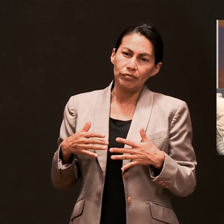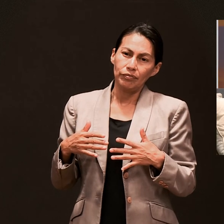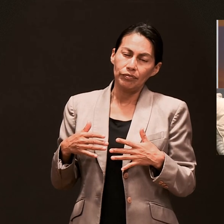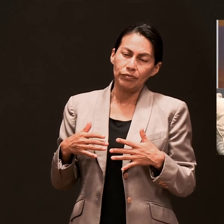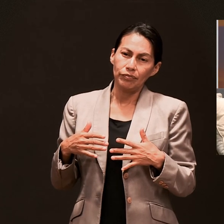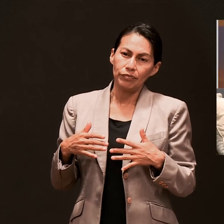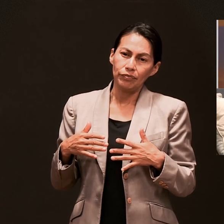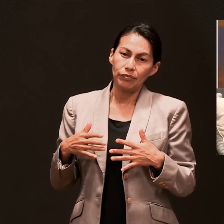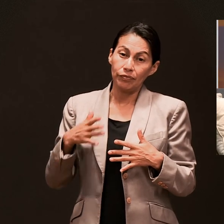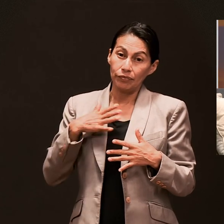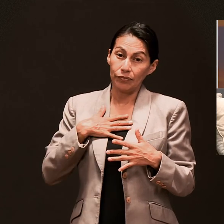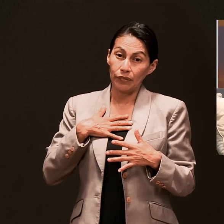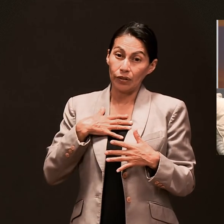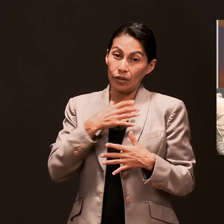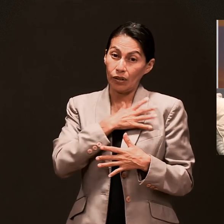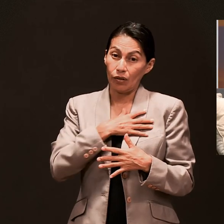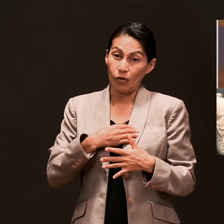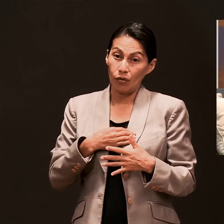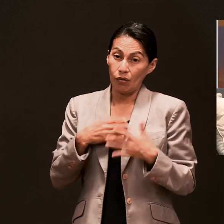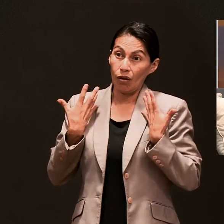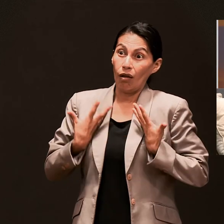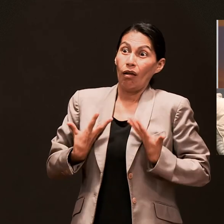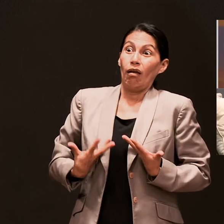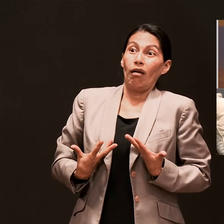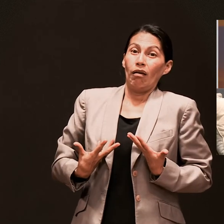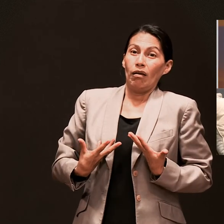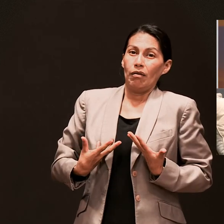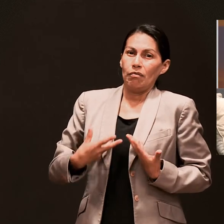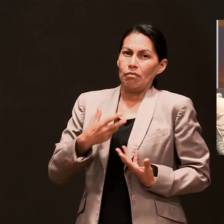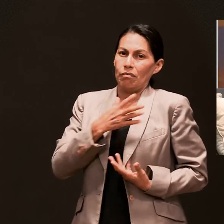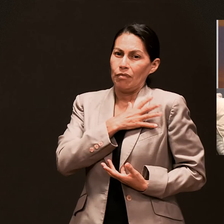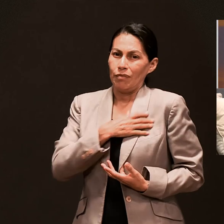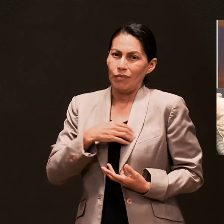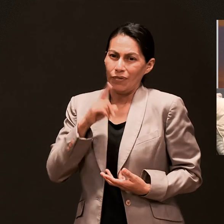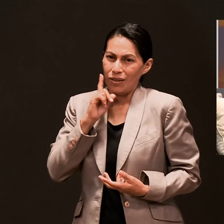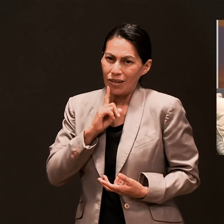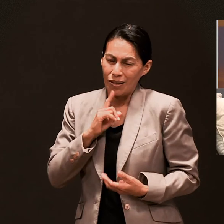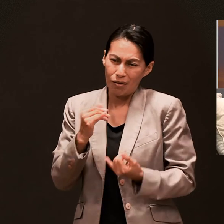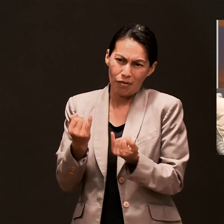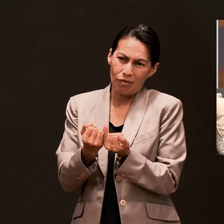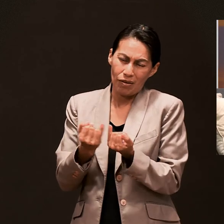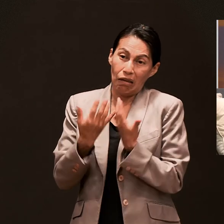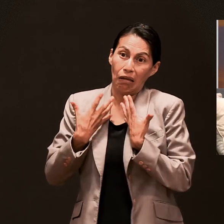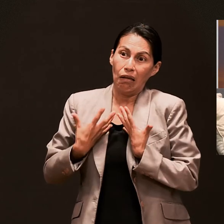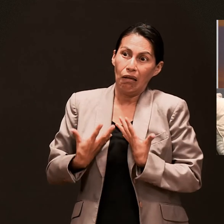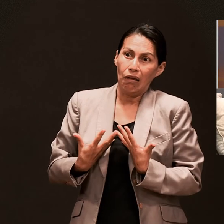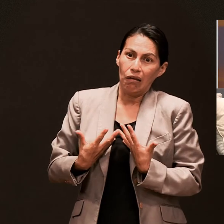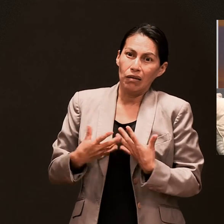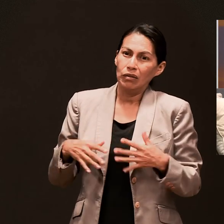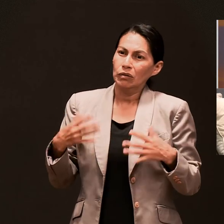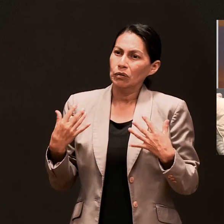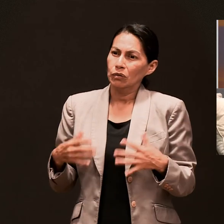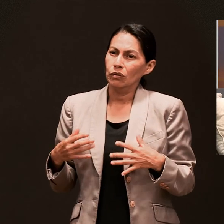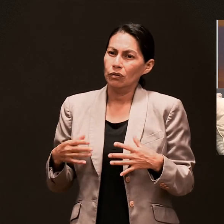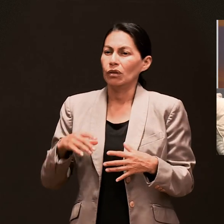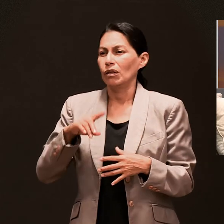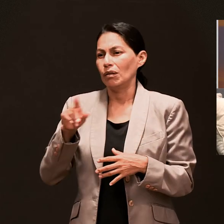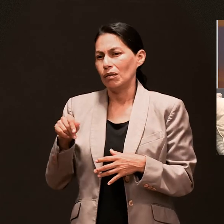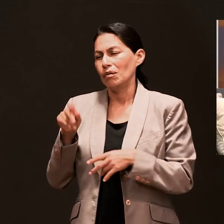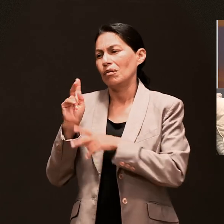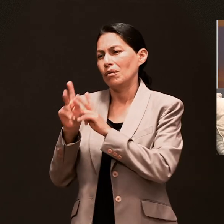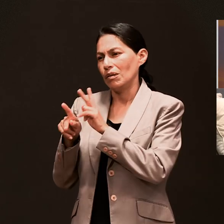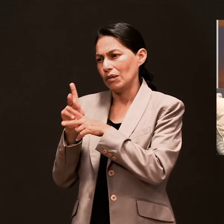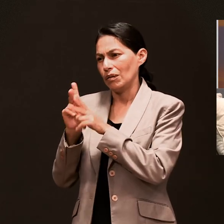y y el él se asustó demasiado a mi hija Brenda también Pues iban los dos juntos no